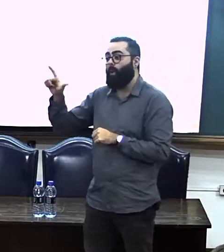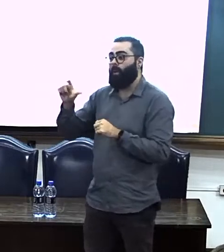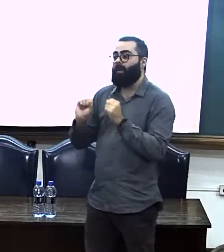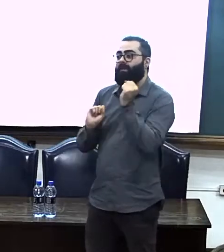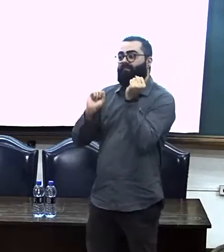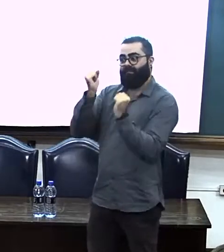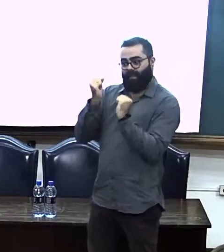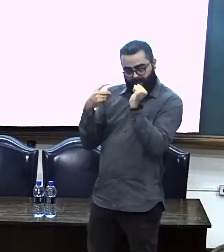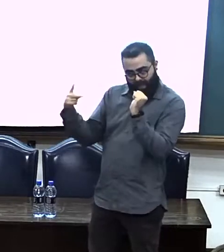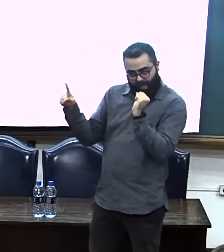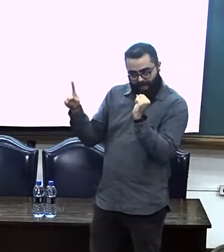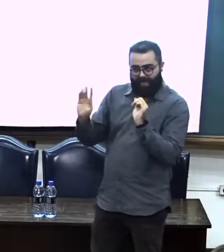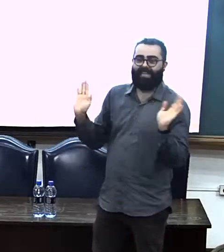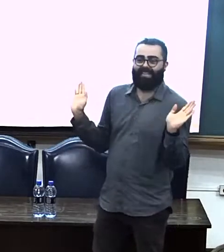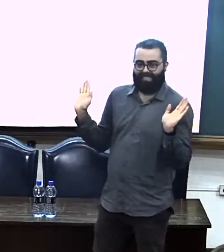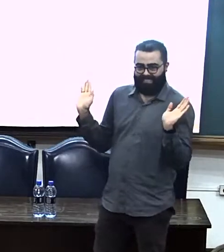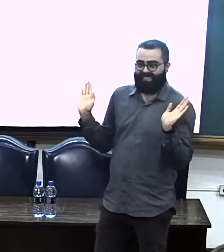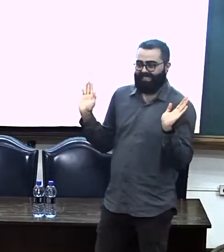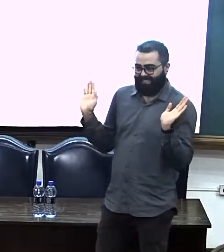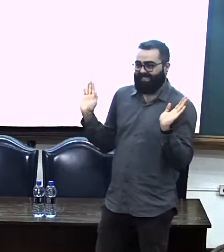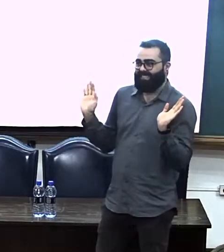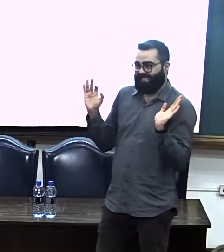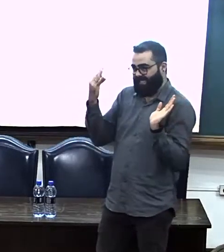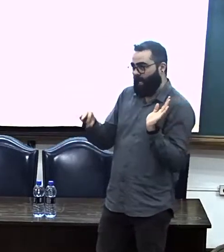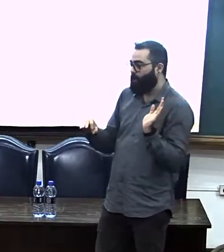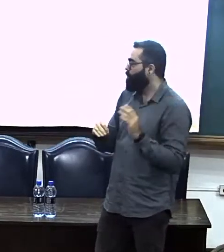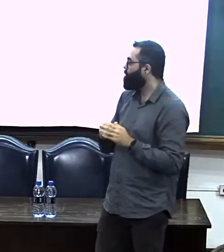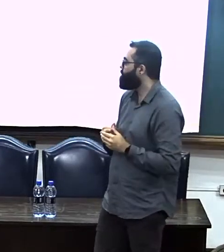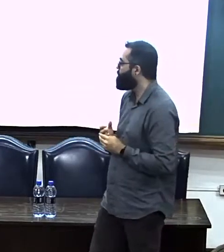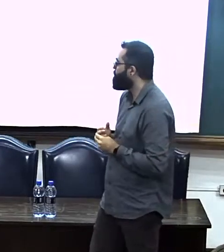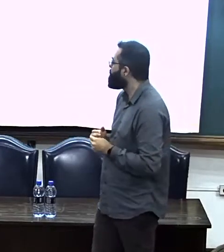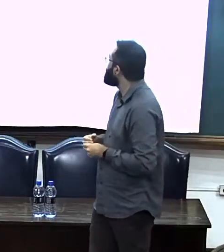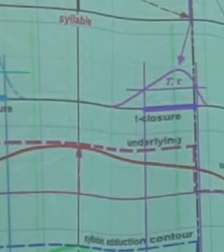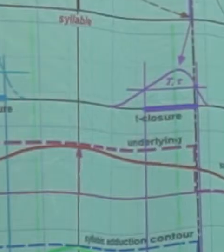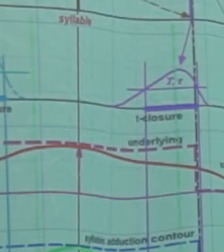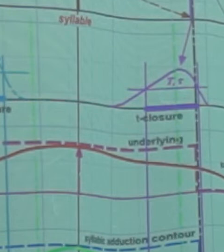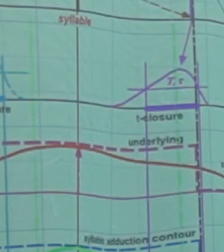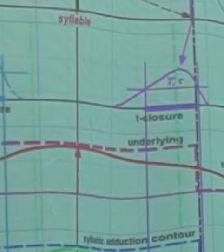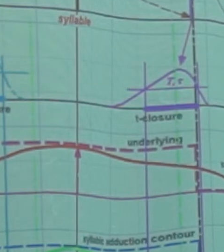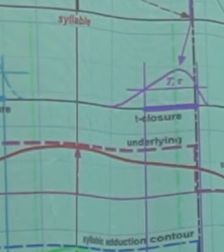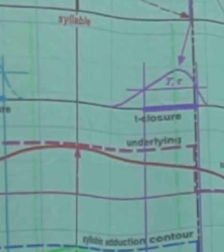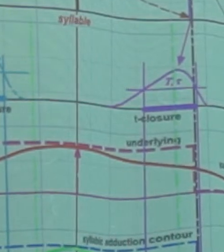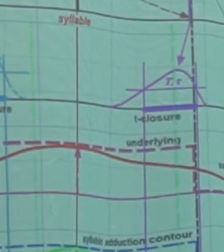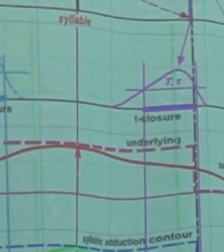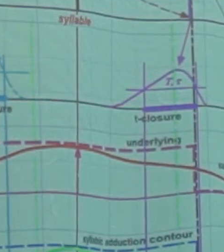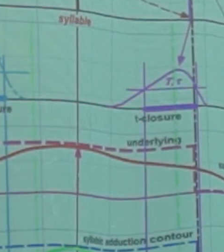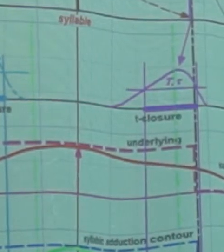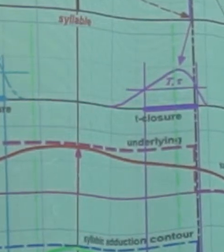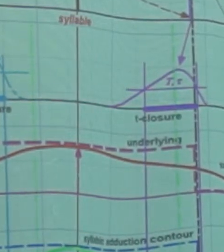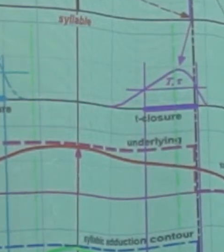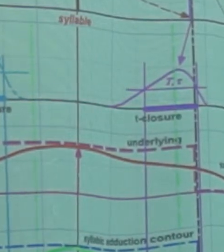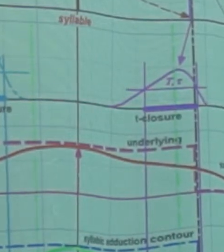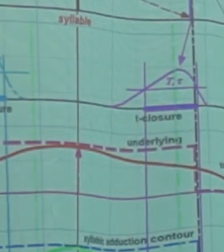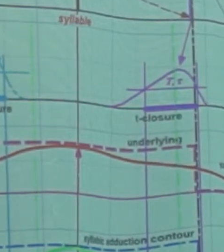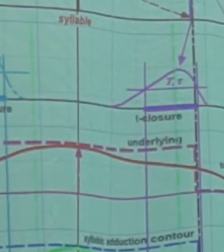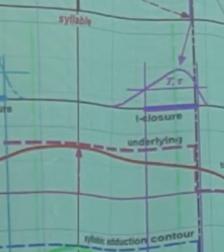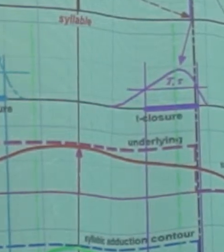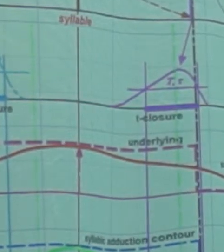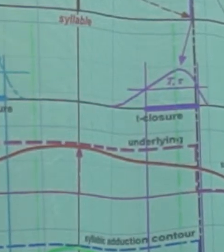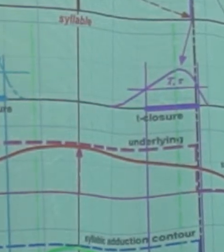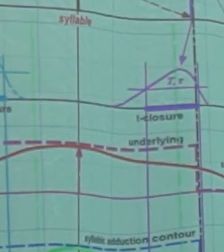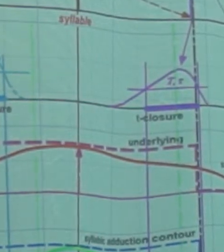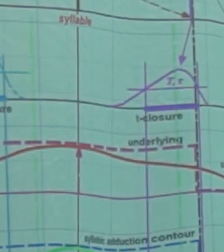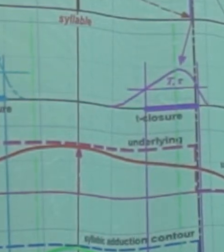anterior. So, number one is the syllable magnitude information. The next one is the